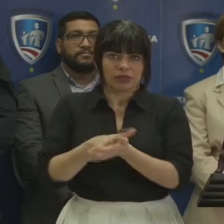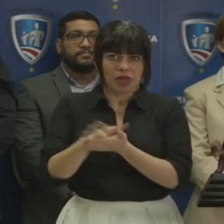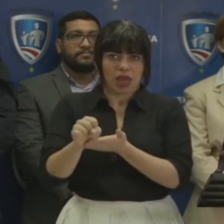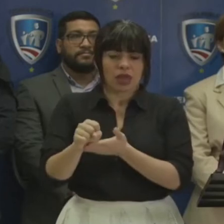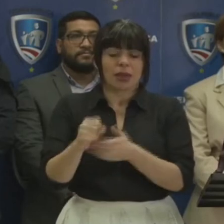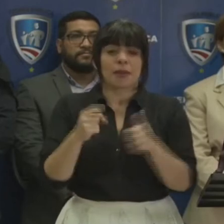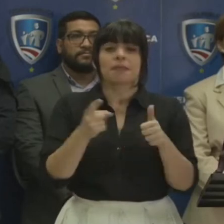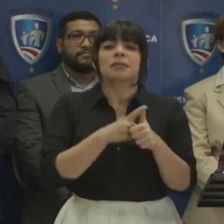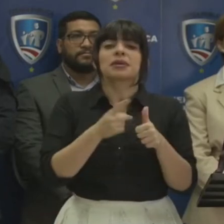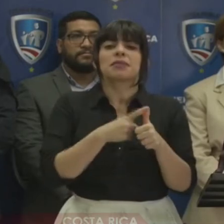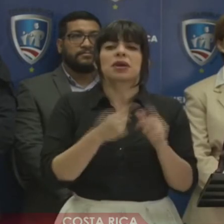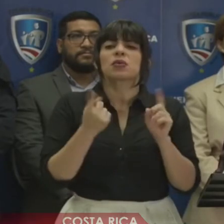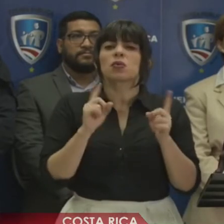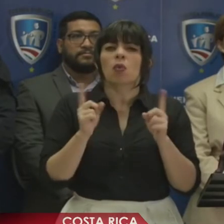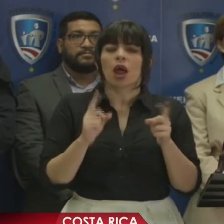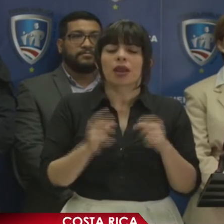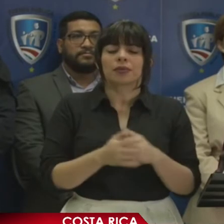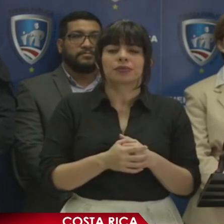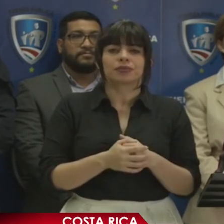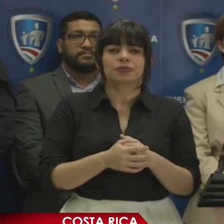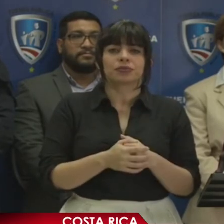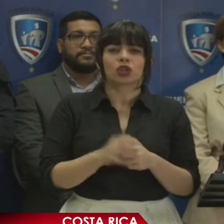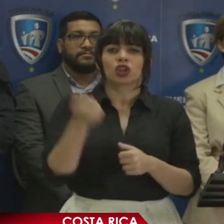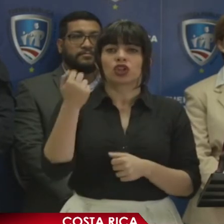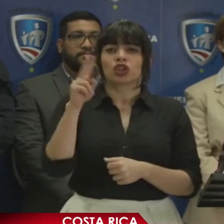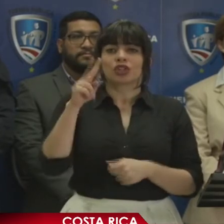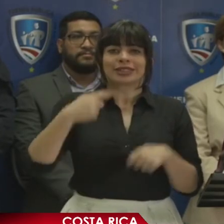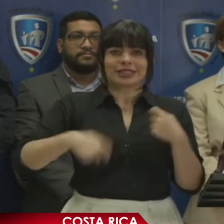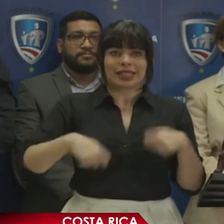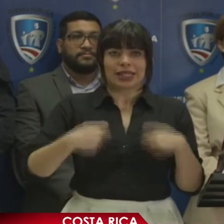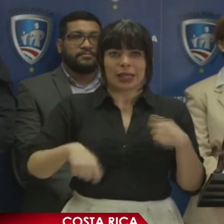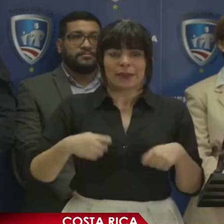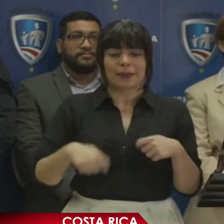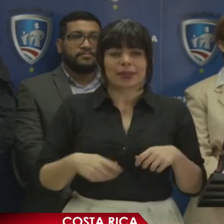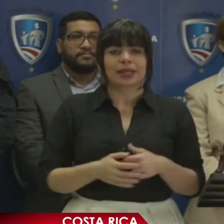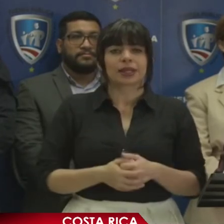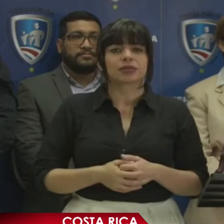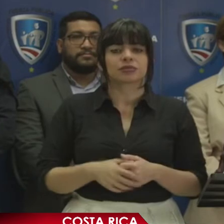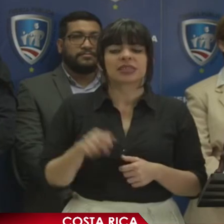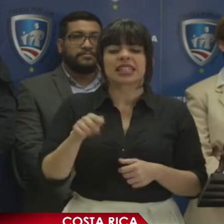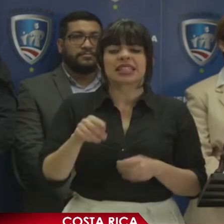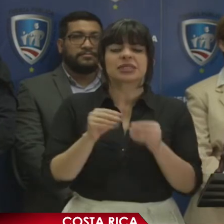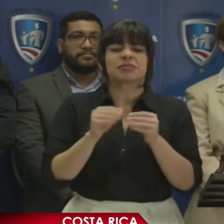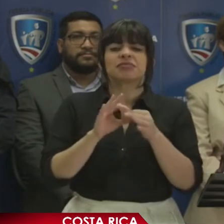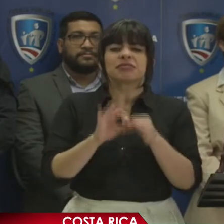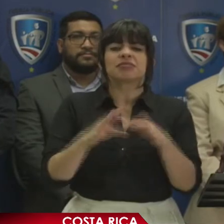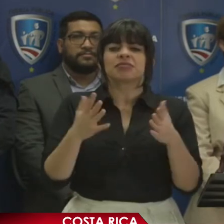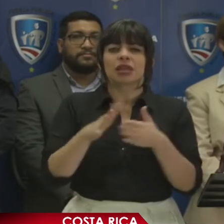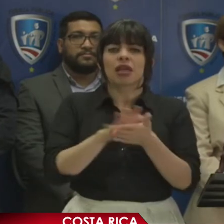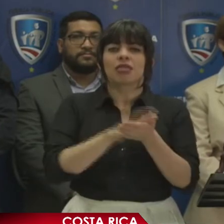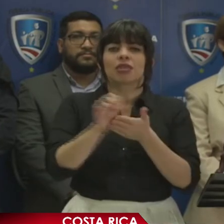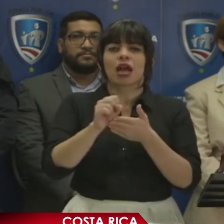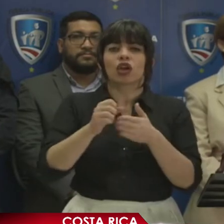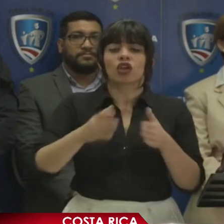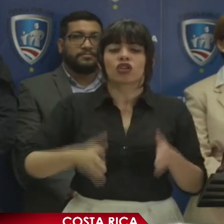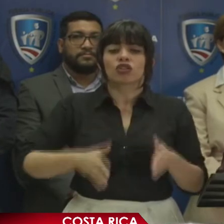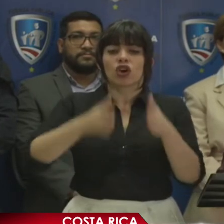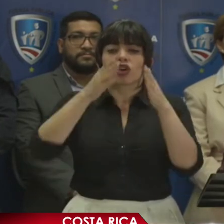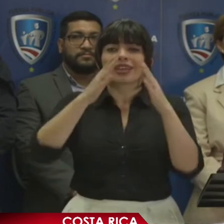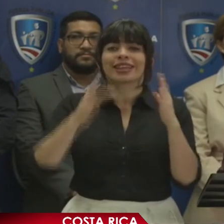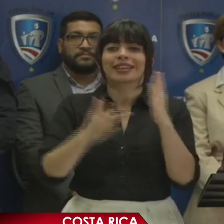el primero lo tuvimos el 12 de septiembre que tuvo que ver con el daño a la torre de telecomunicaciones